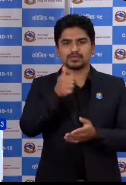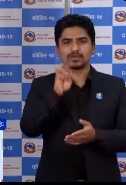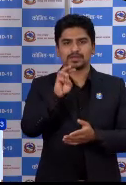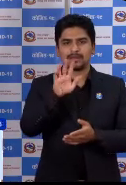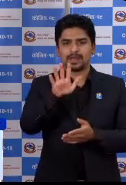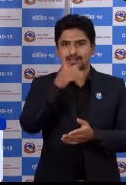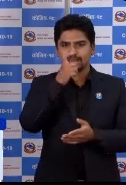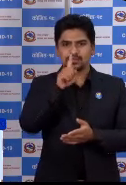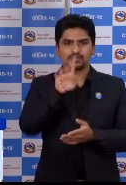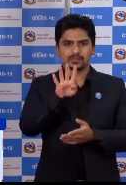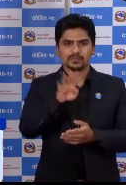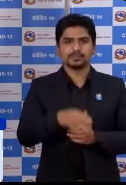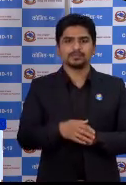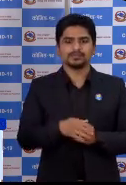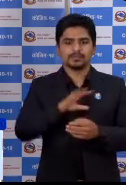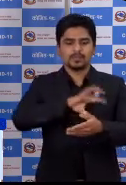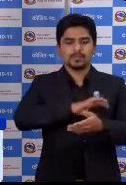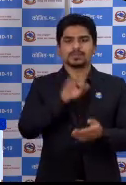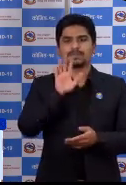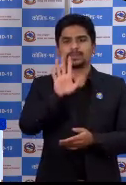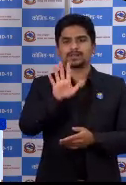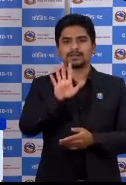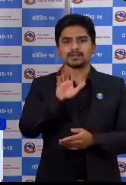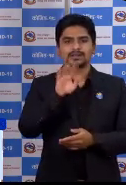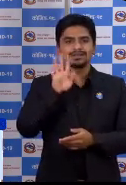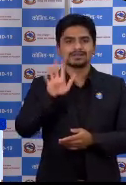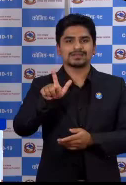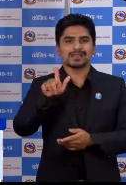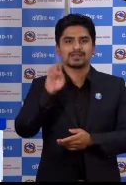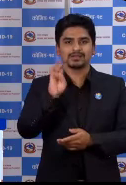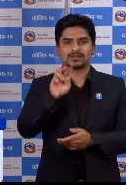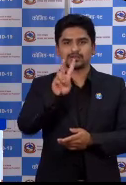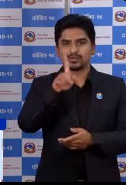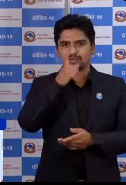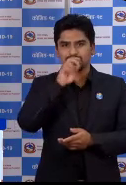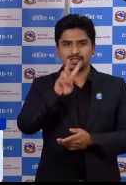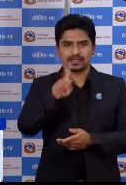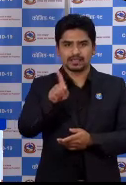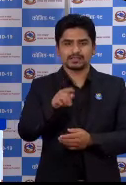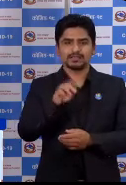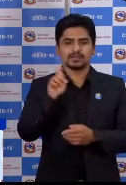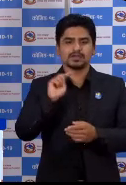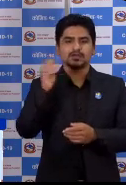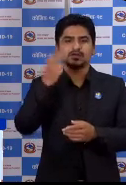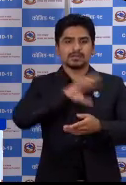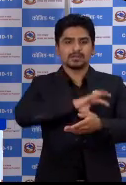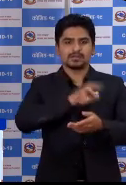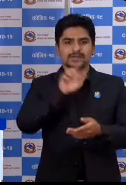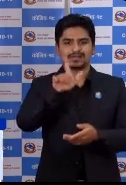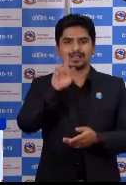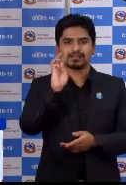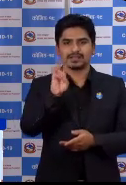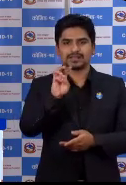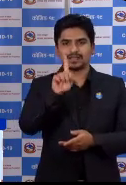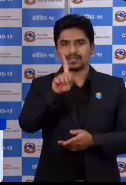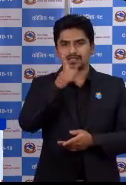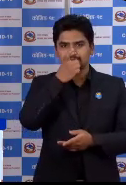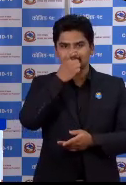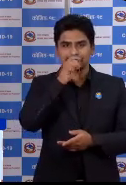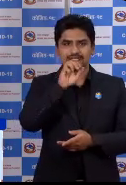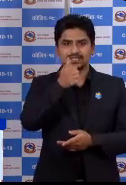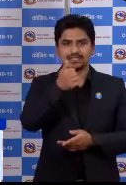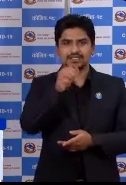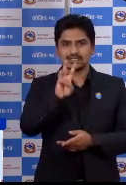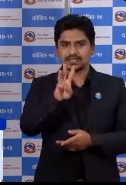जिल्ला अधिकारी ललित कुमार बस्नेतले जानकारी दिएका छन्। पर्सा जिल्लाबाट अन्य जिल्लामा र अन्य जिल्लामा पर्सा